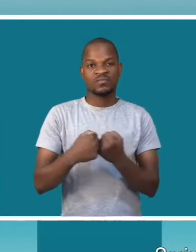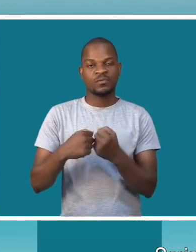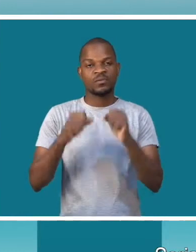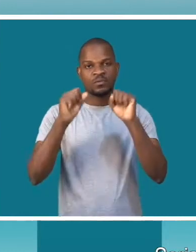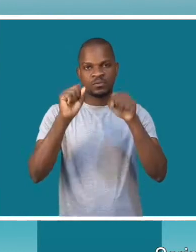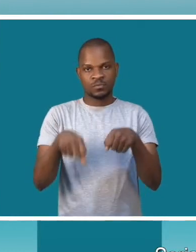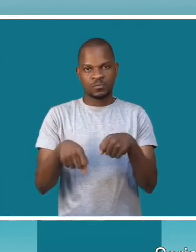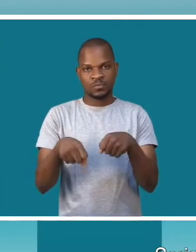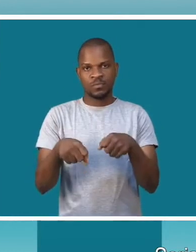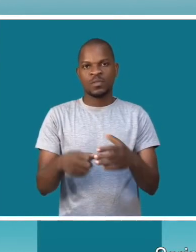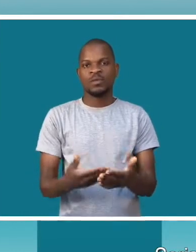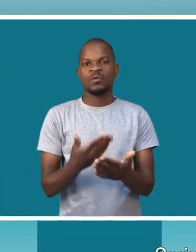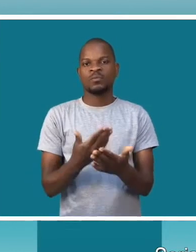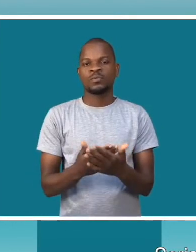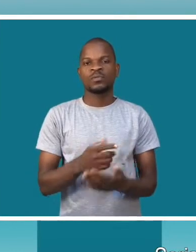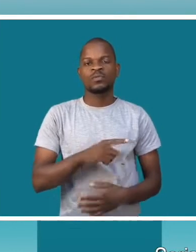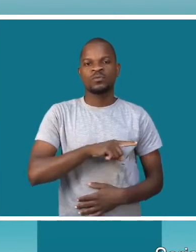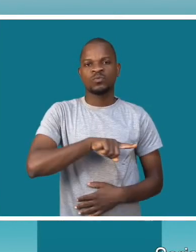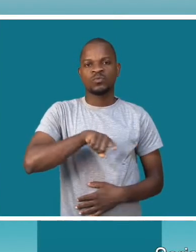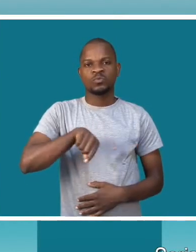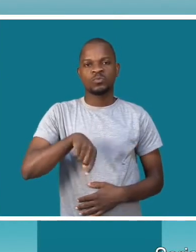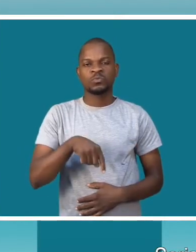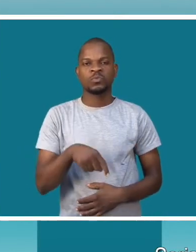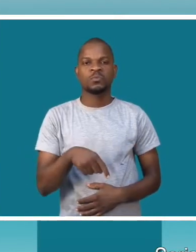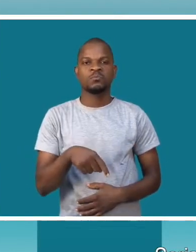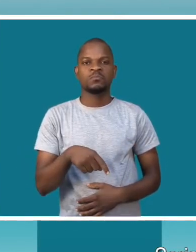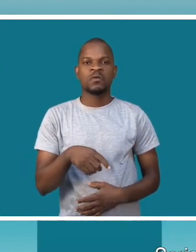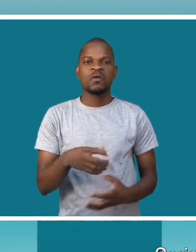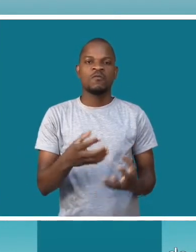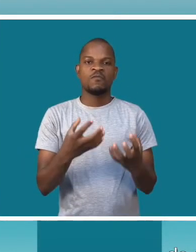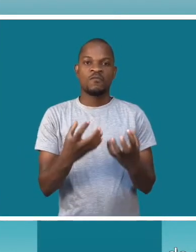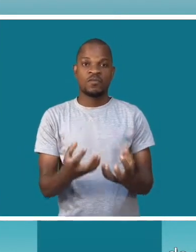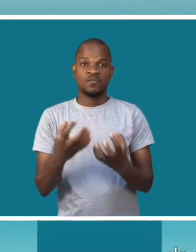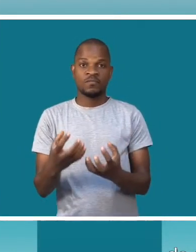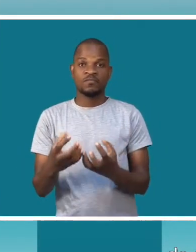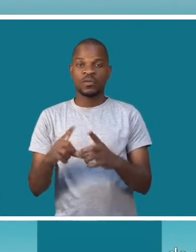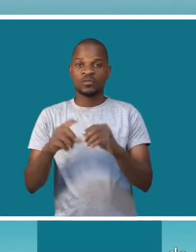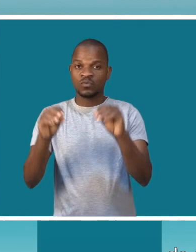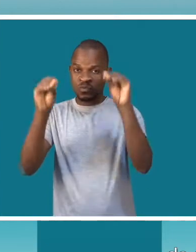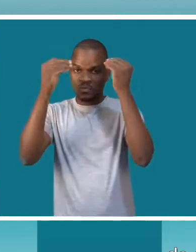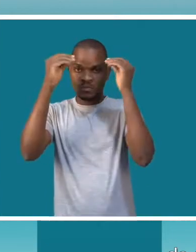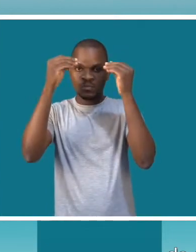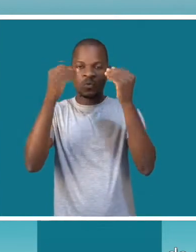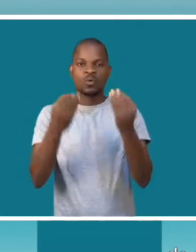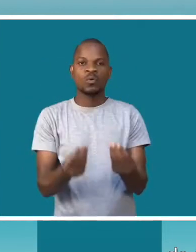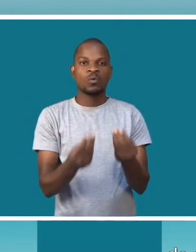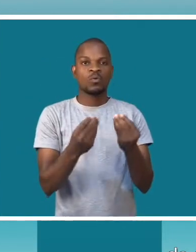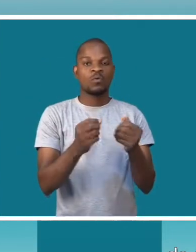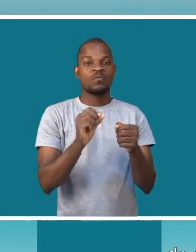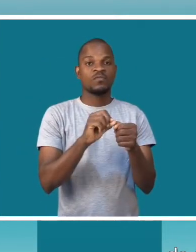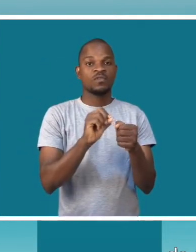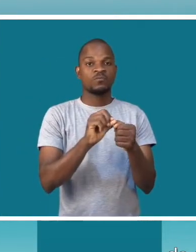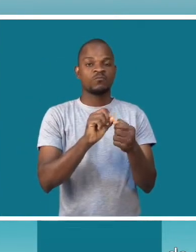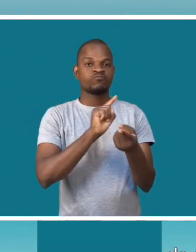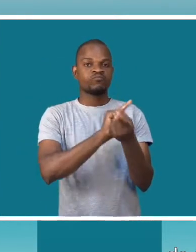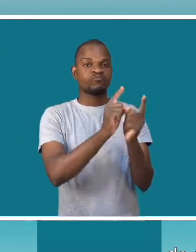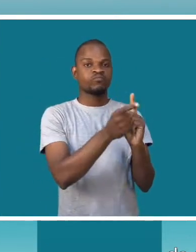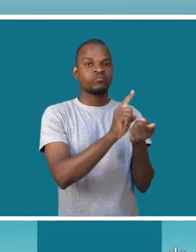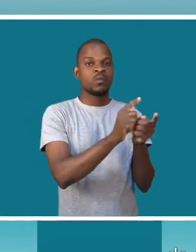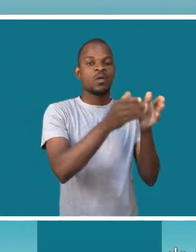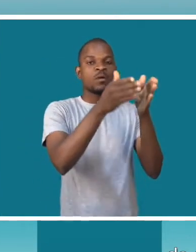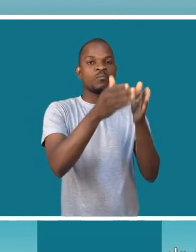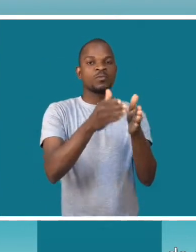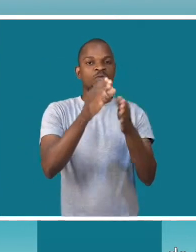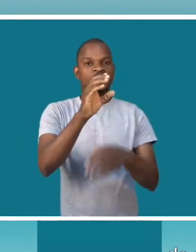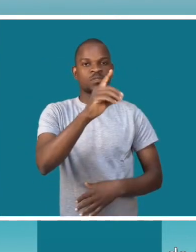que nós não temos formação neste caso de como lidar com esse tipo de pessoas com